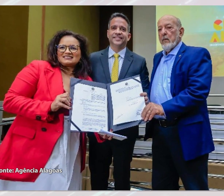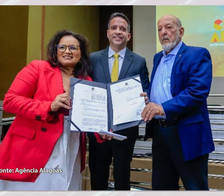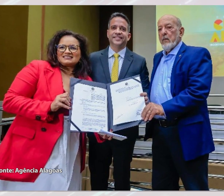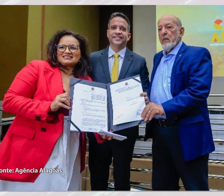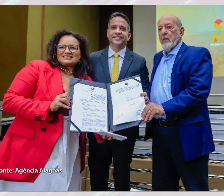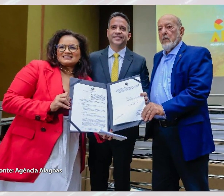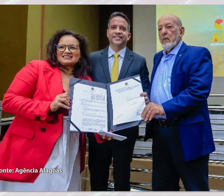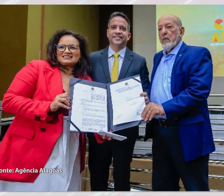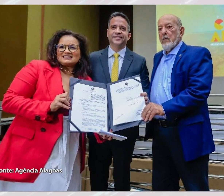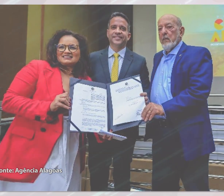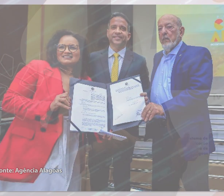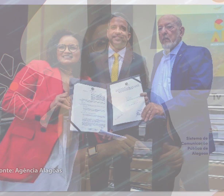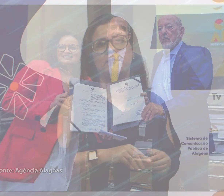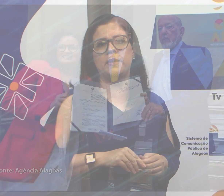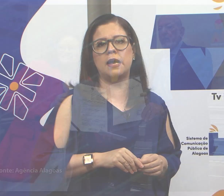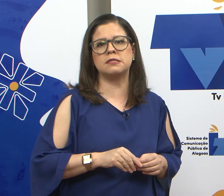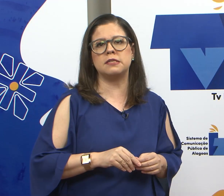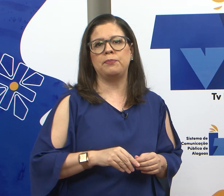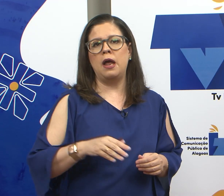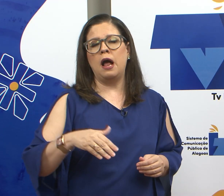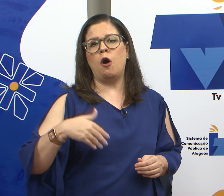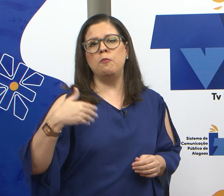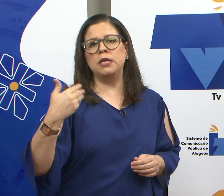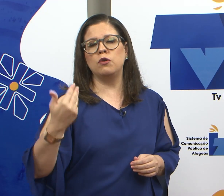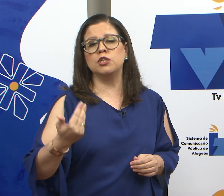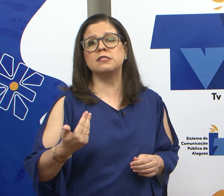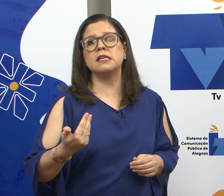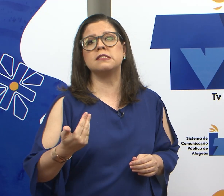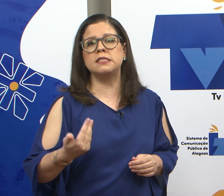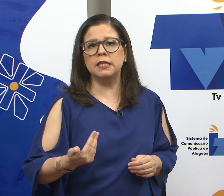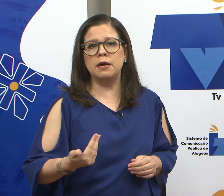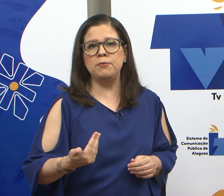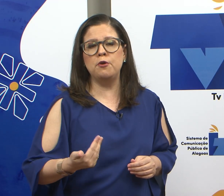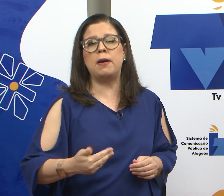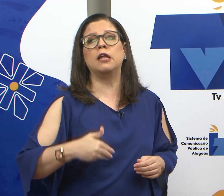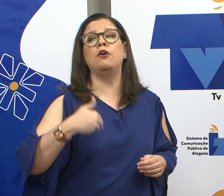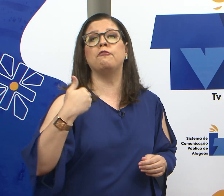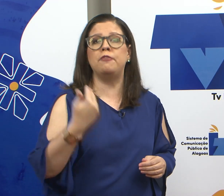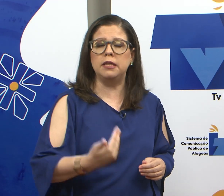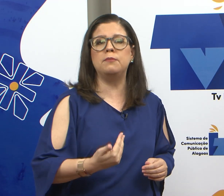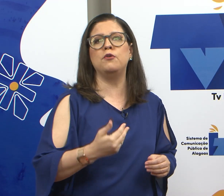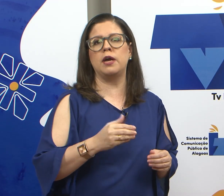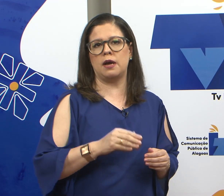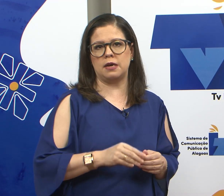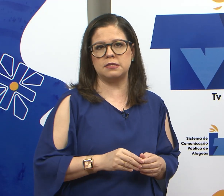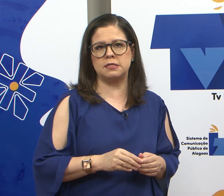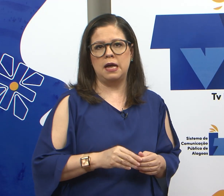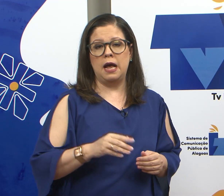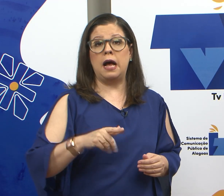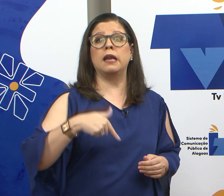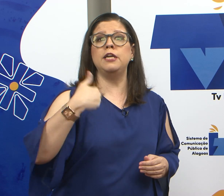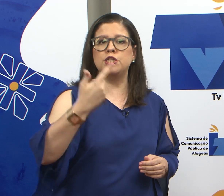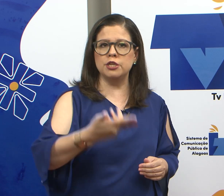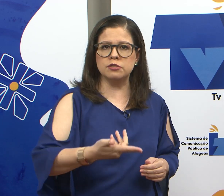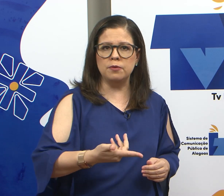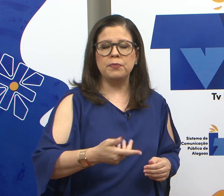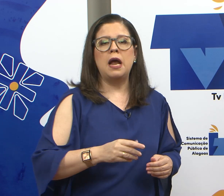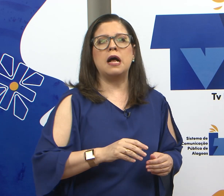conseguir isenção do ICMS aumentou de R 60.000 para R 90.000 Além disso as